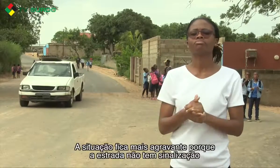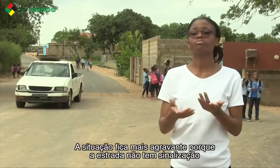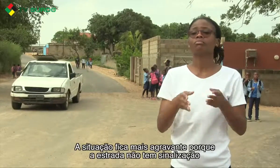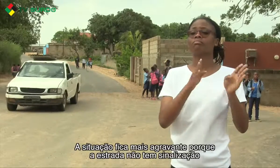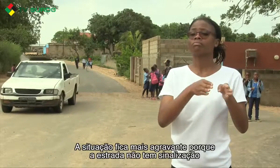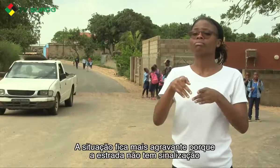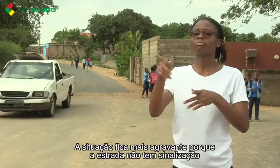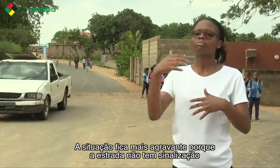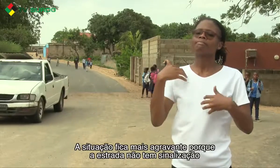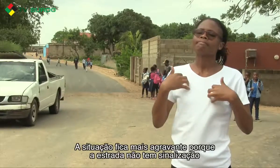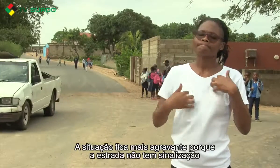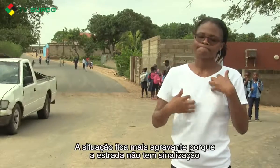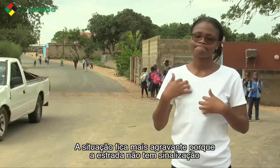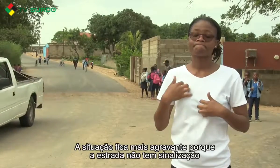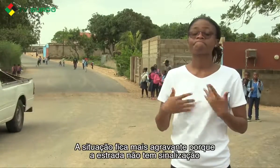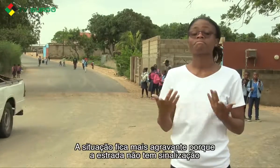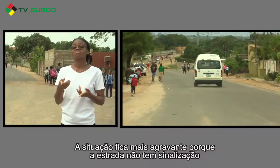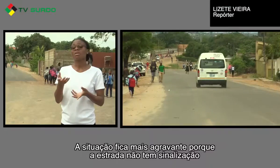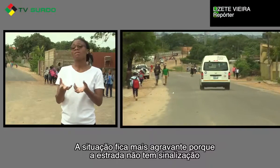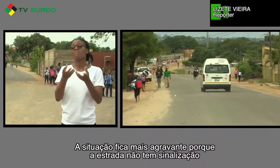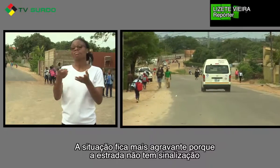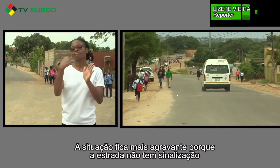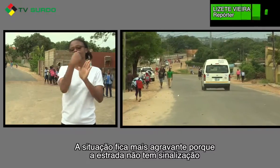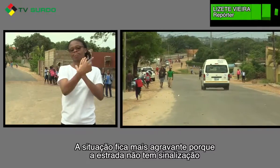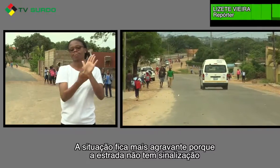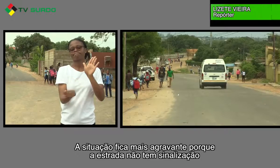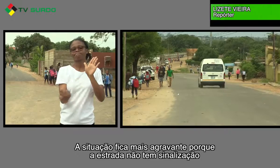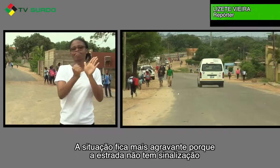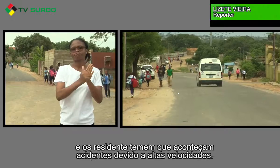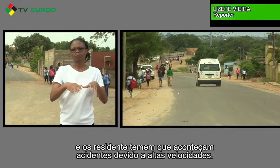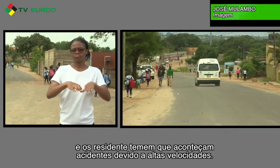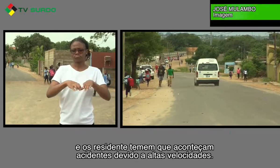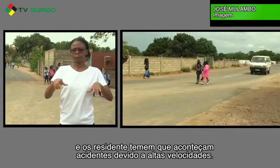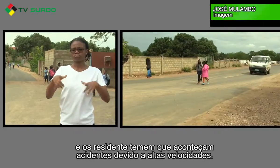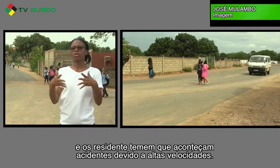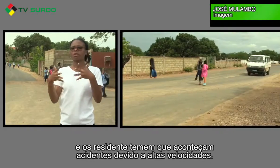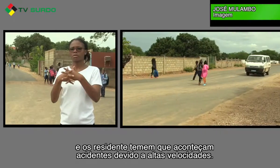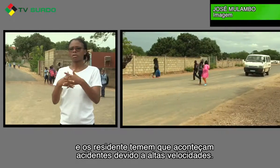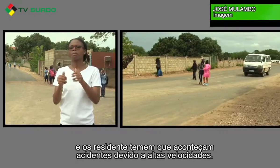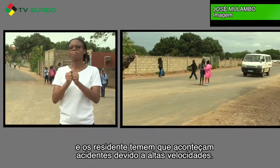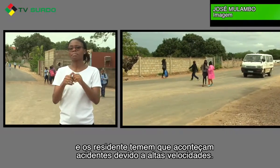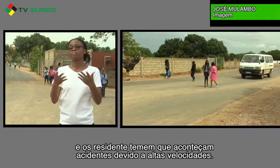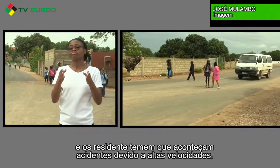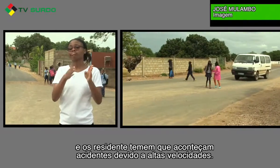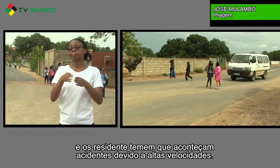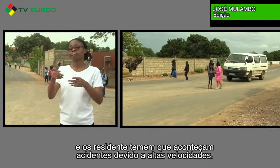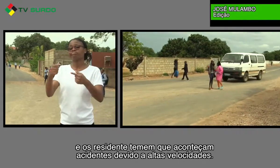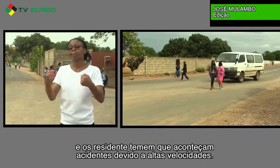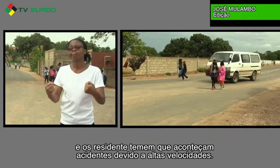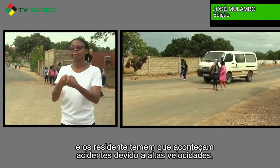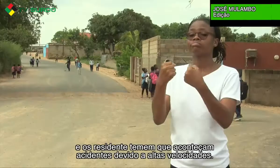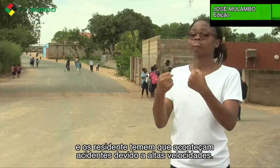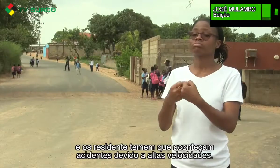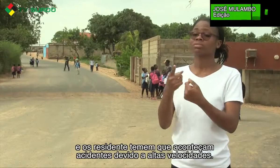fica mais agravante porque a estrada não tem sinalização e os residentes temem que aconteça um acidente devido